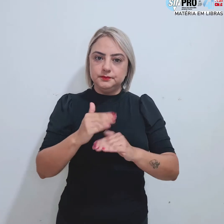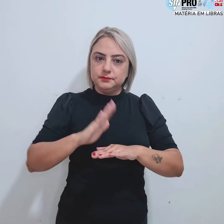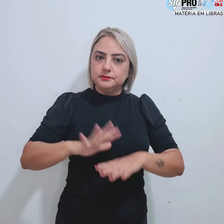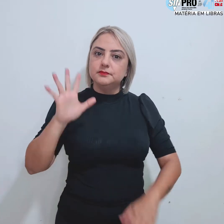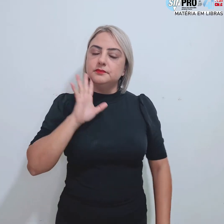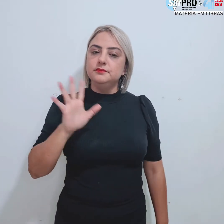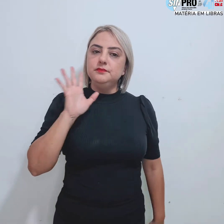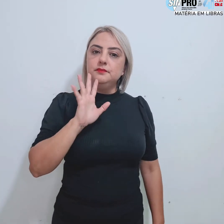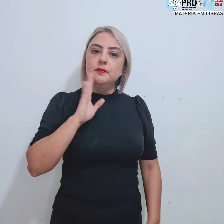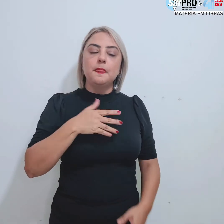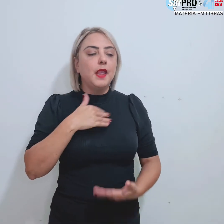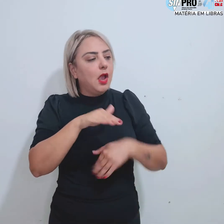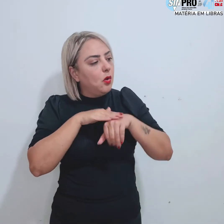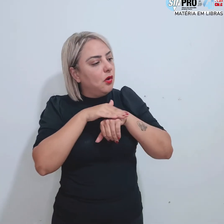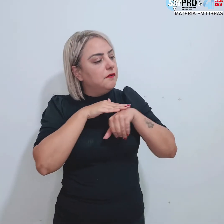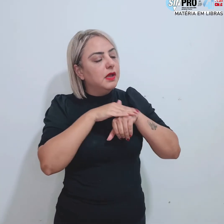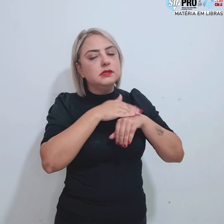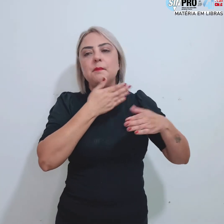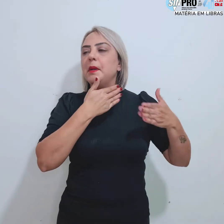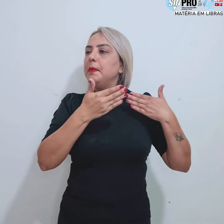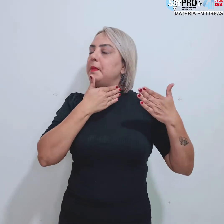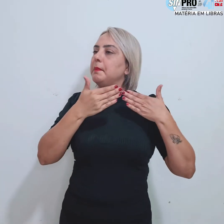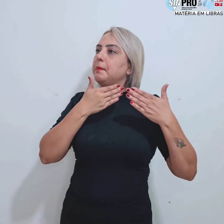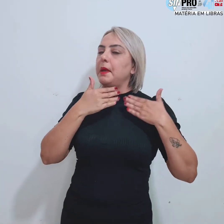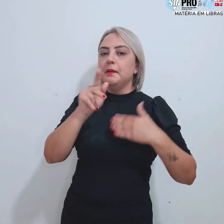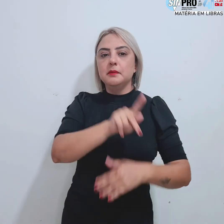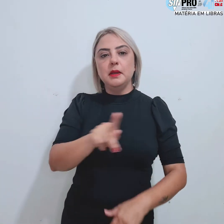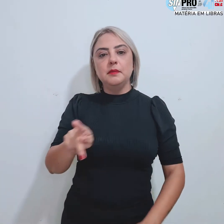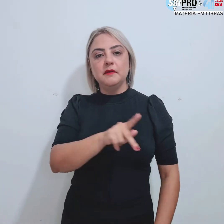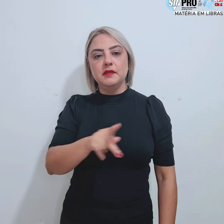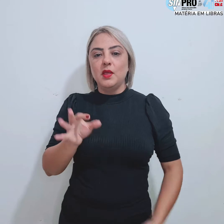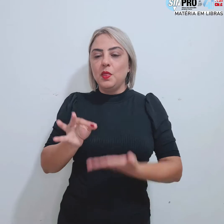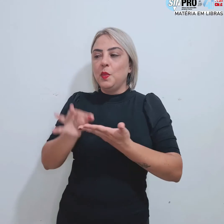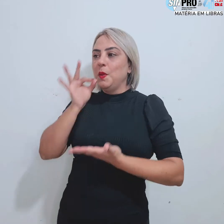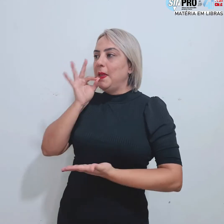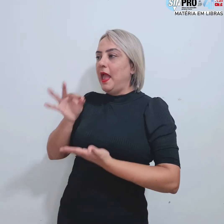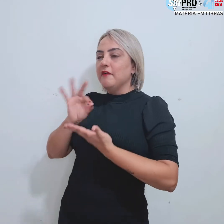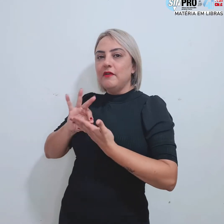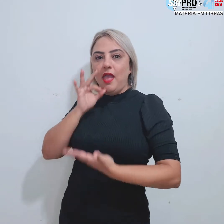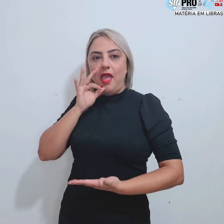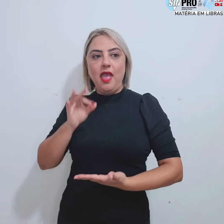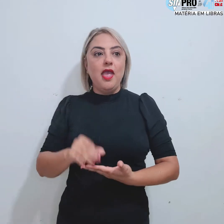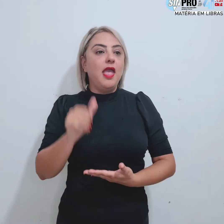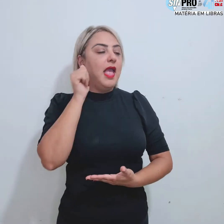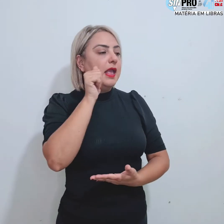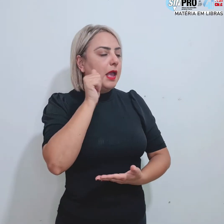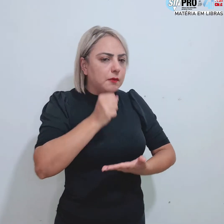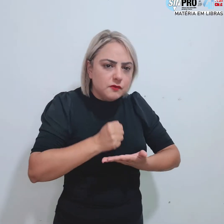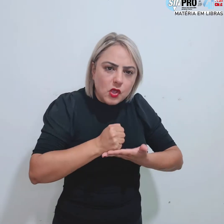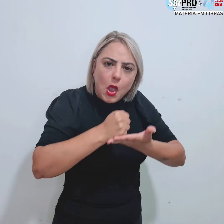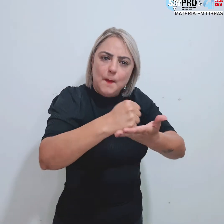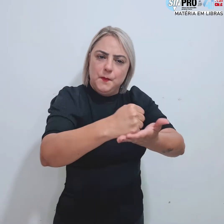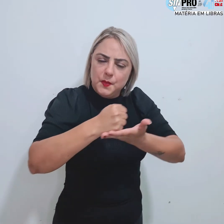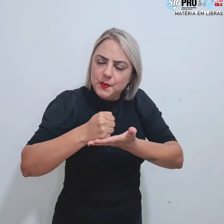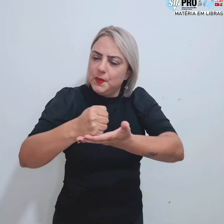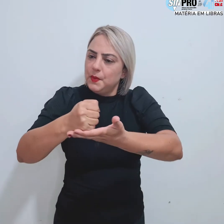muito massa. Eu conversava com as professoras na Copa e elas me davam todo o apoio.